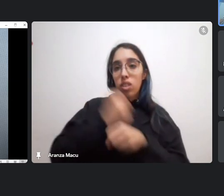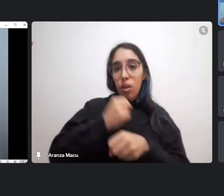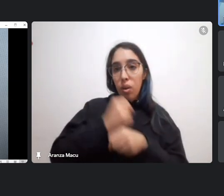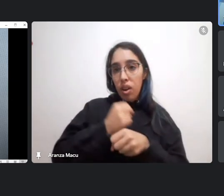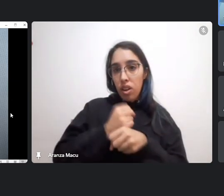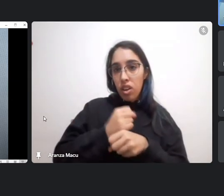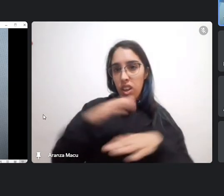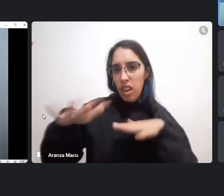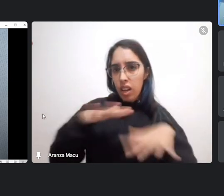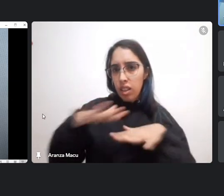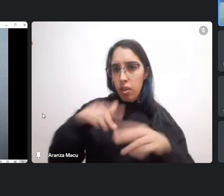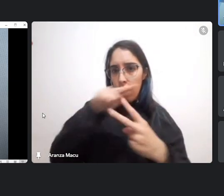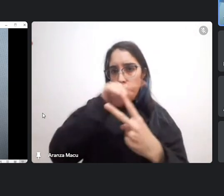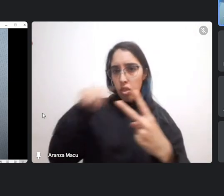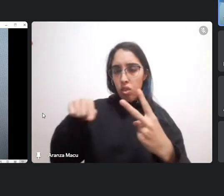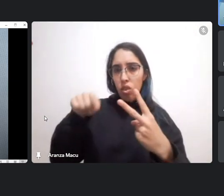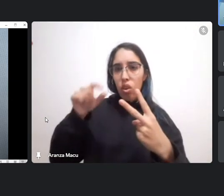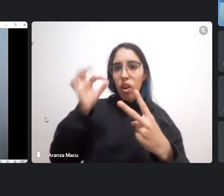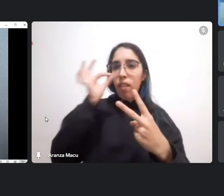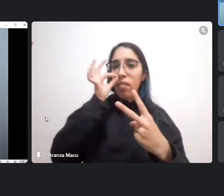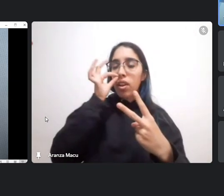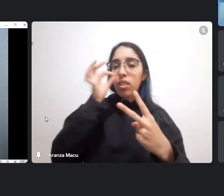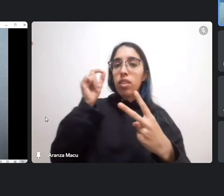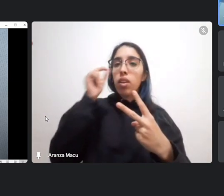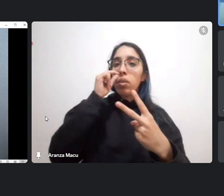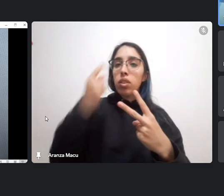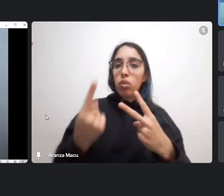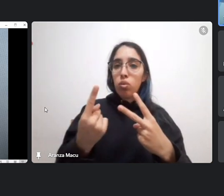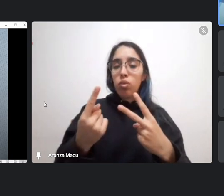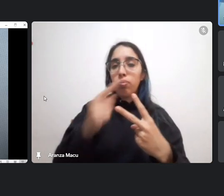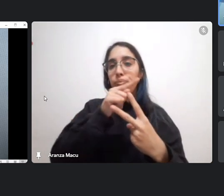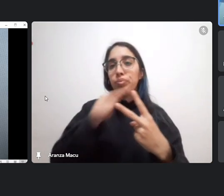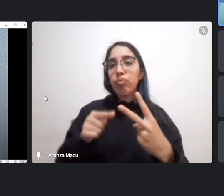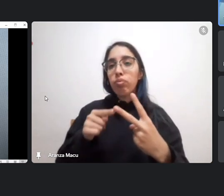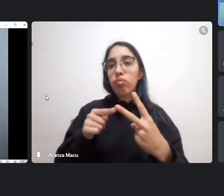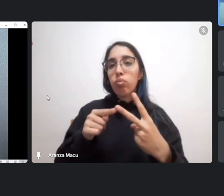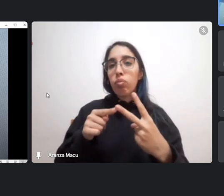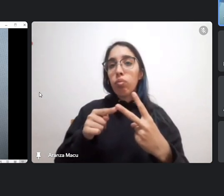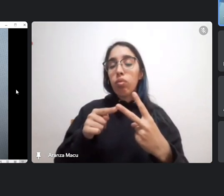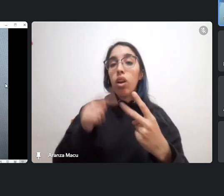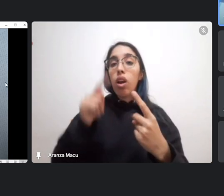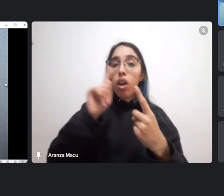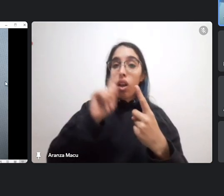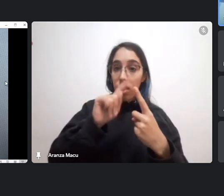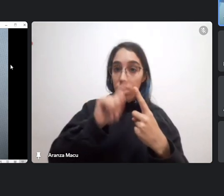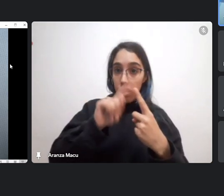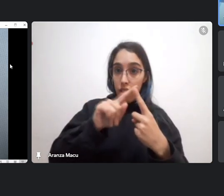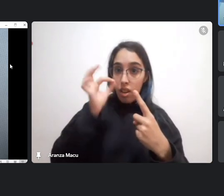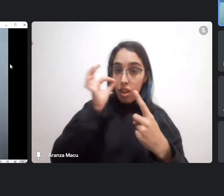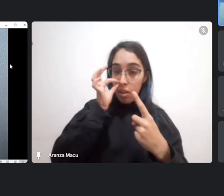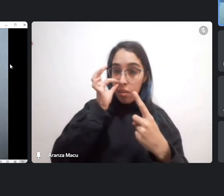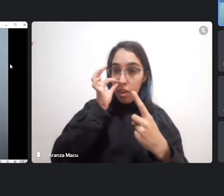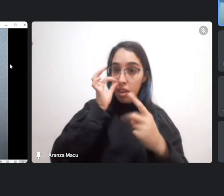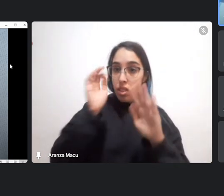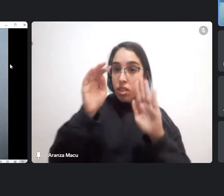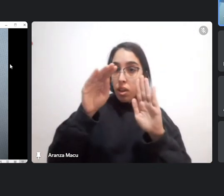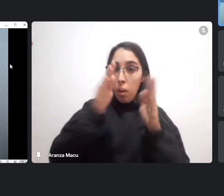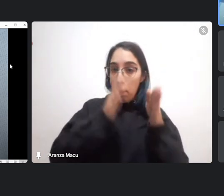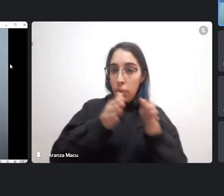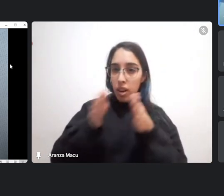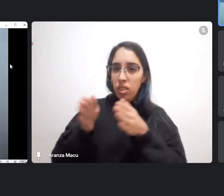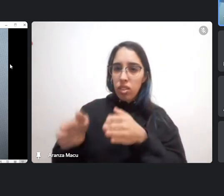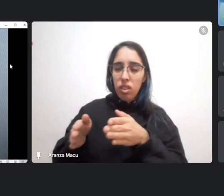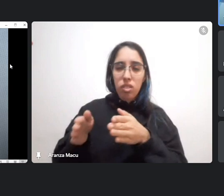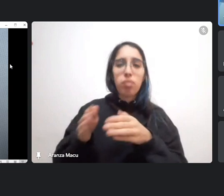varias partes, ¿sí? Y en todo caso, después vamos a integrar, o sea, pero siempre vamos a ver estas dos cosas. Vamos a